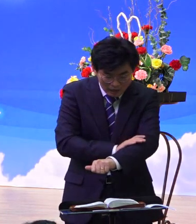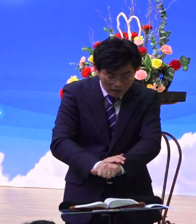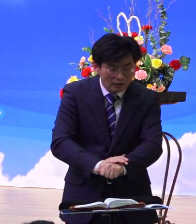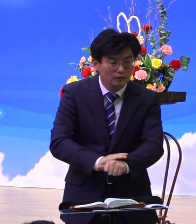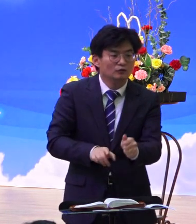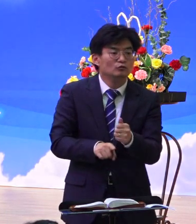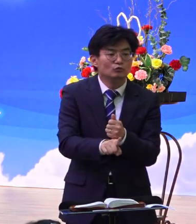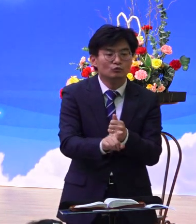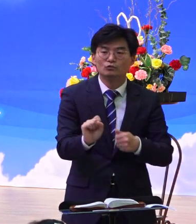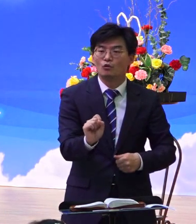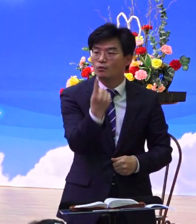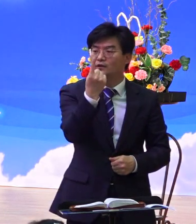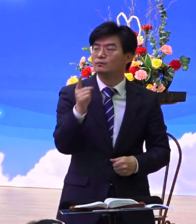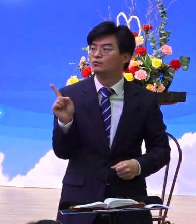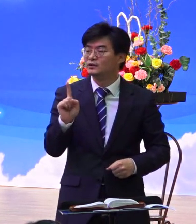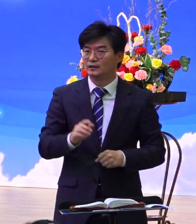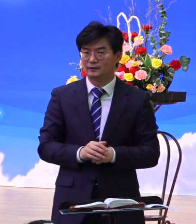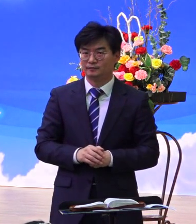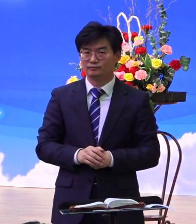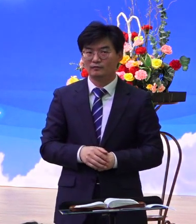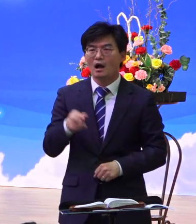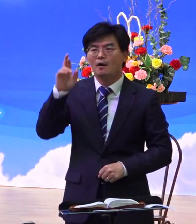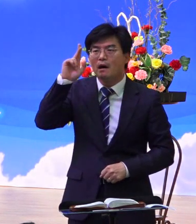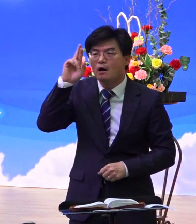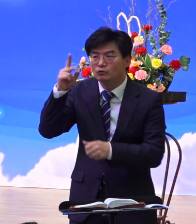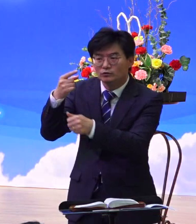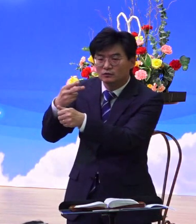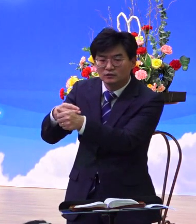수 있었는가 하는 것을 보아야 할 겁니다.